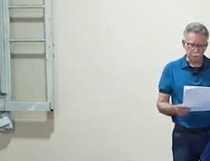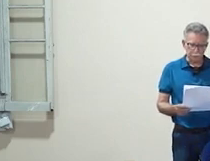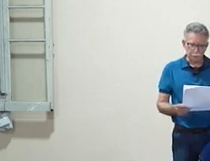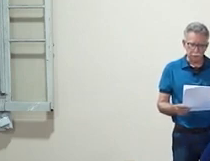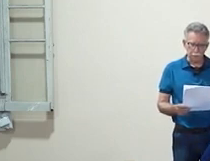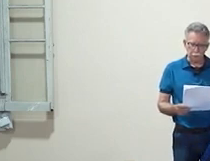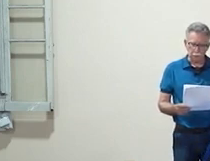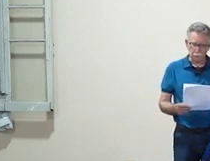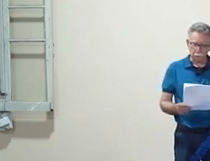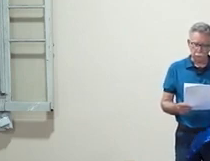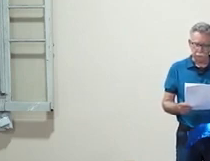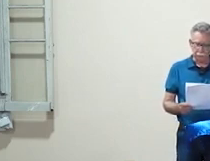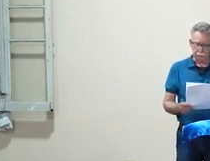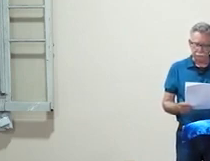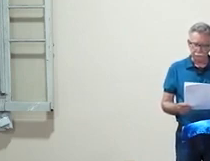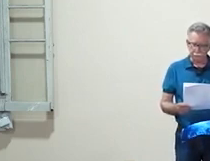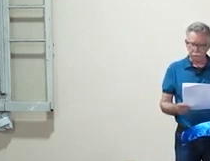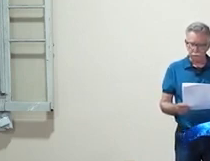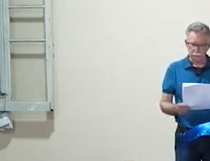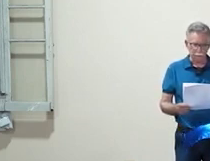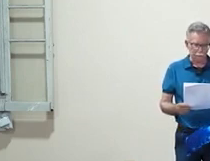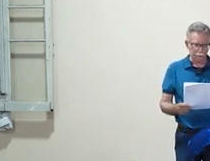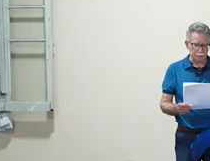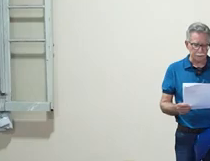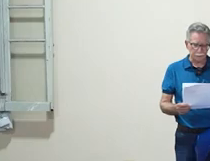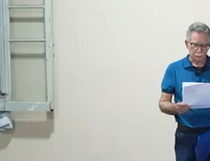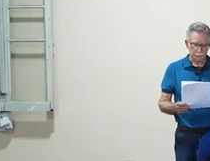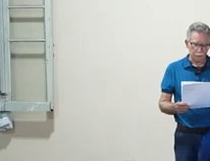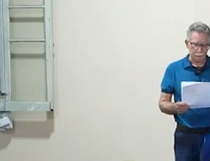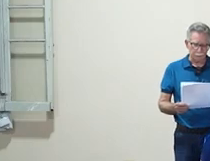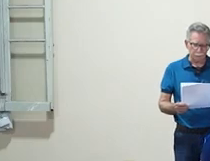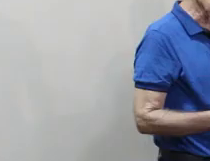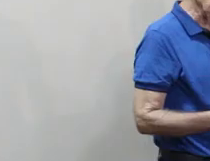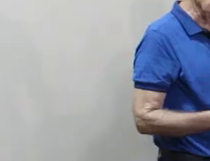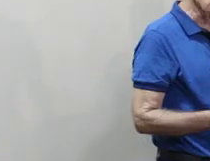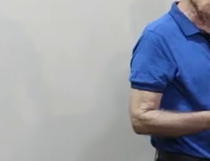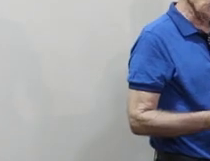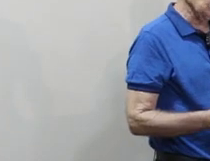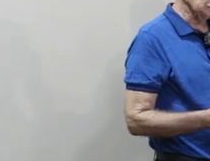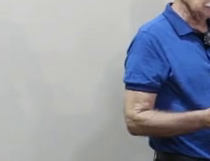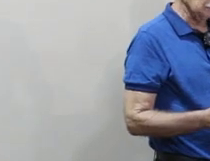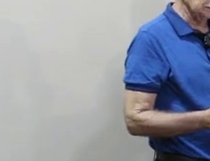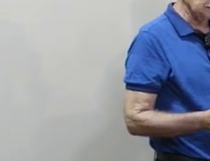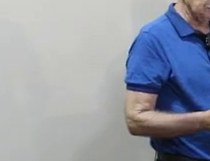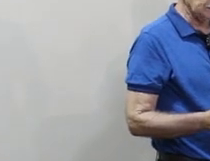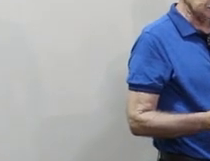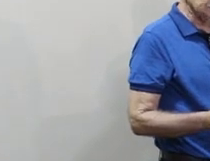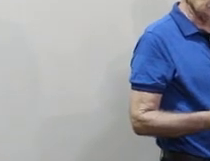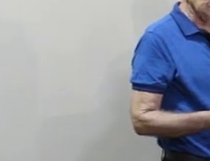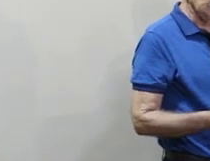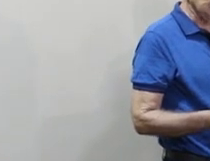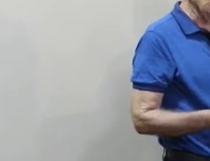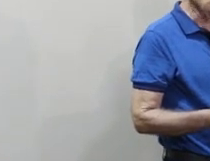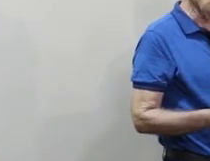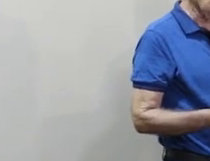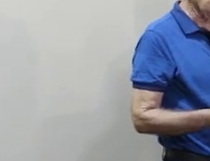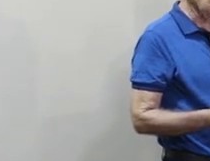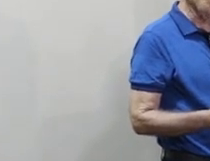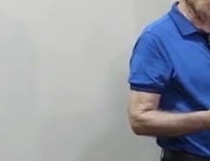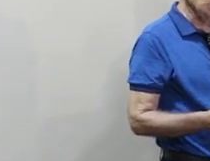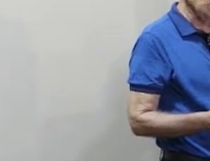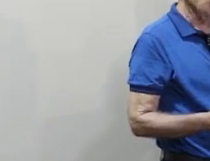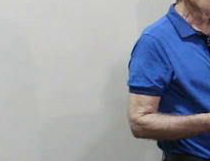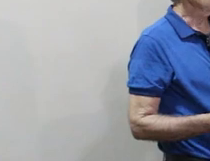Aprovada no Exame Nacional de ProLibras, em 2010, para proficiência em tradução e interpretação de Libras,